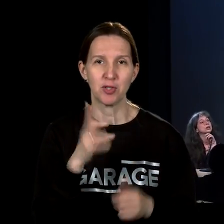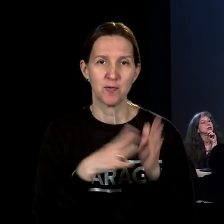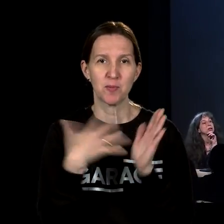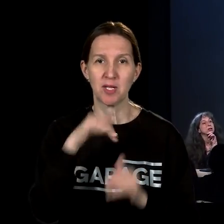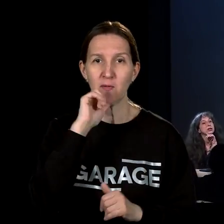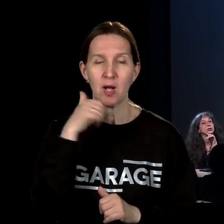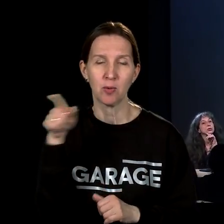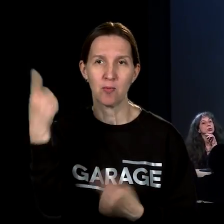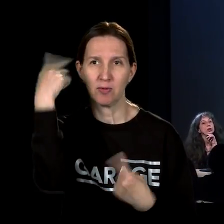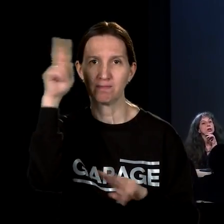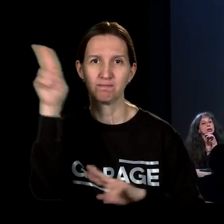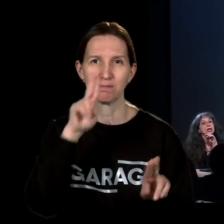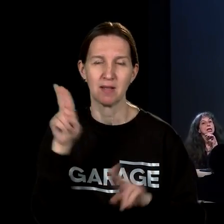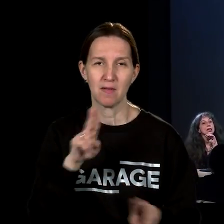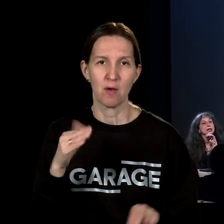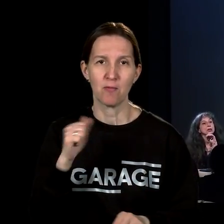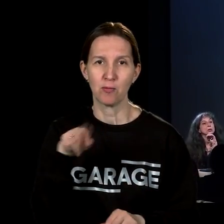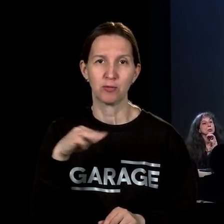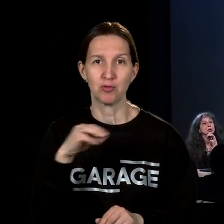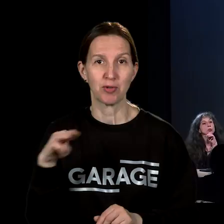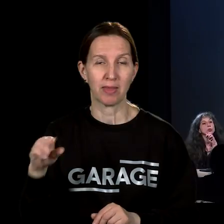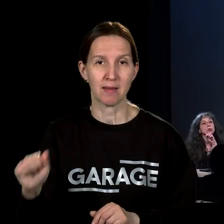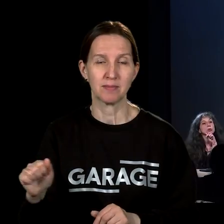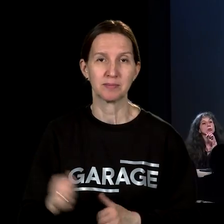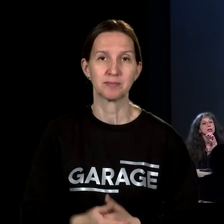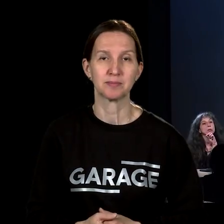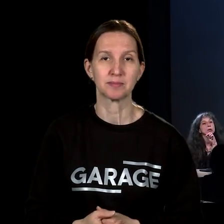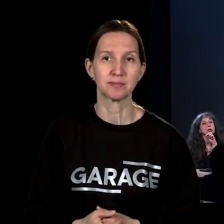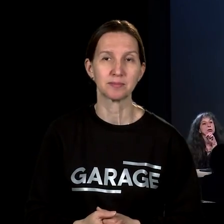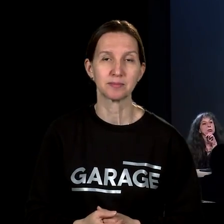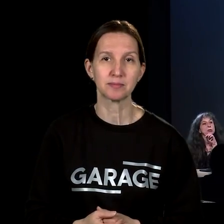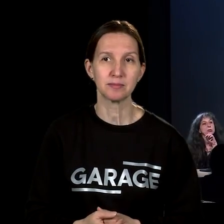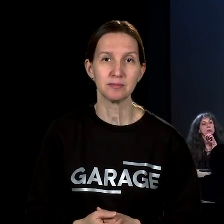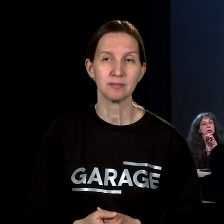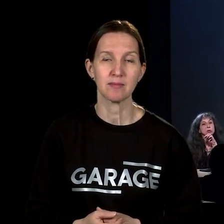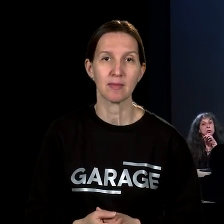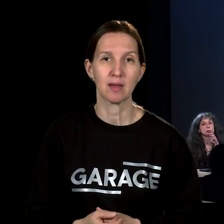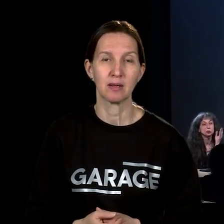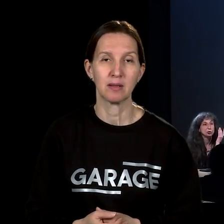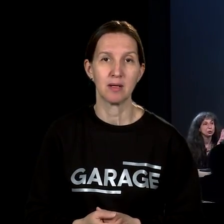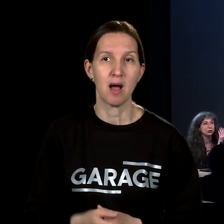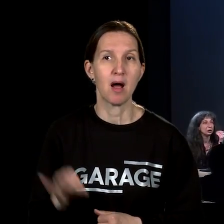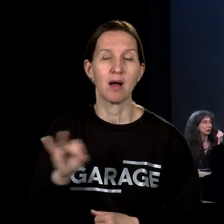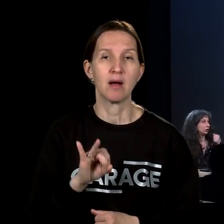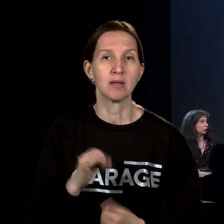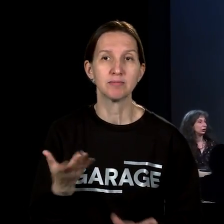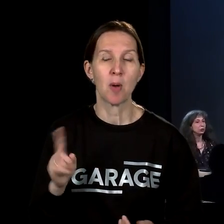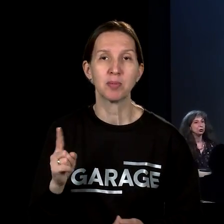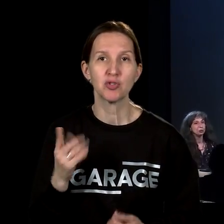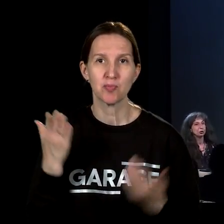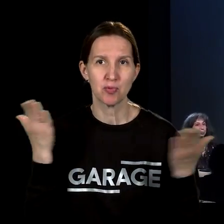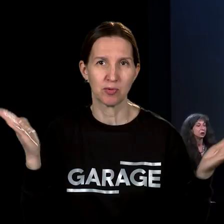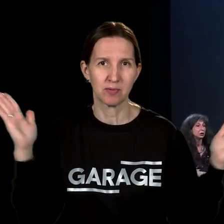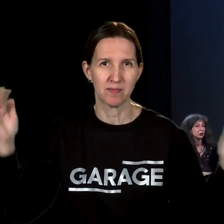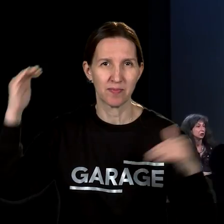годы создает Фуджита. И почему, видимо, вот это, почему действительно эту